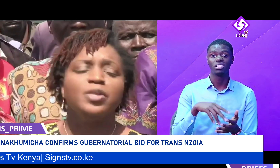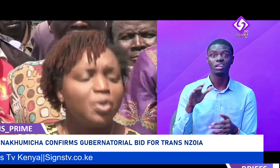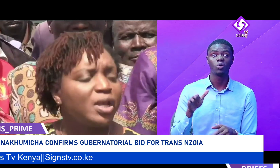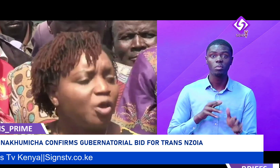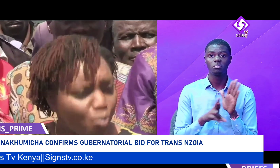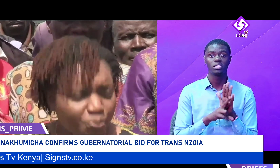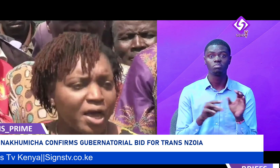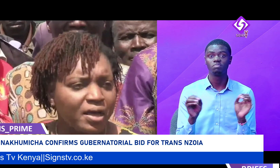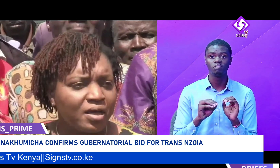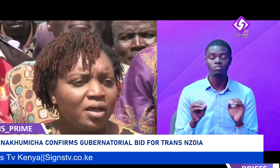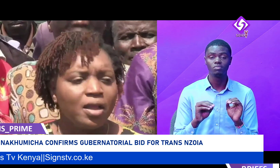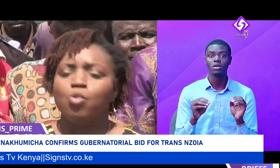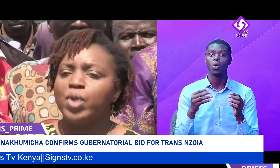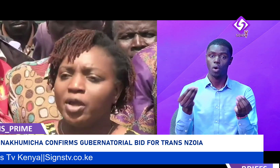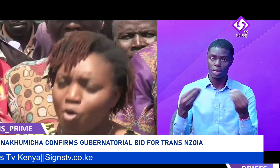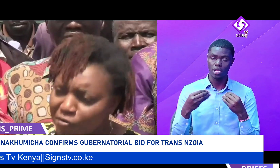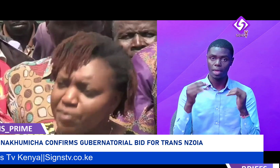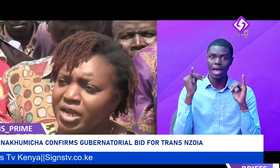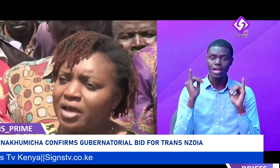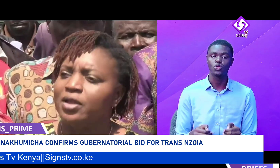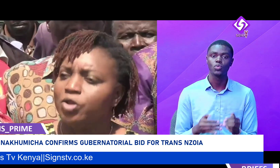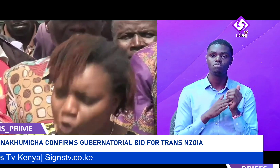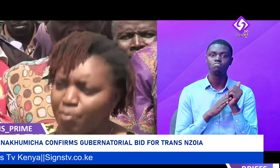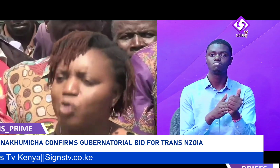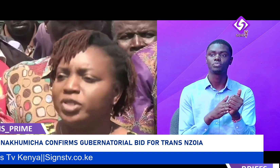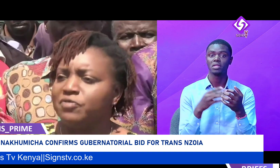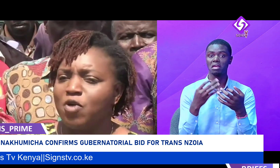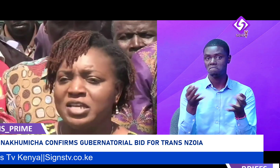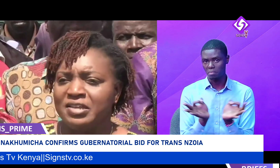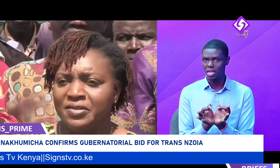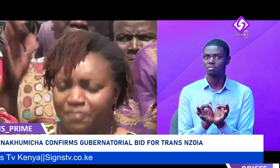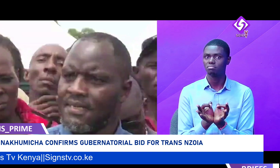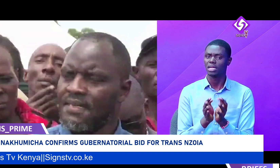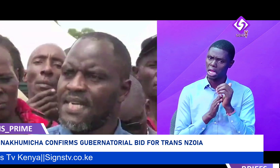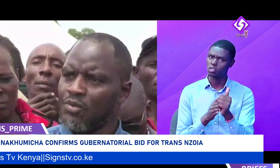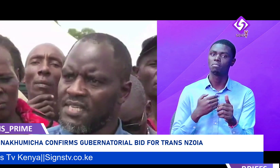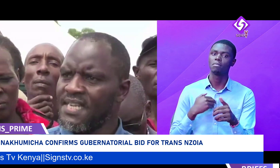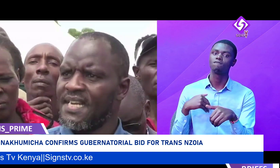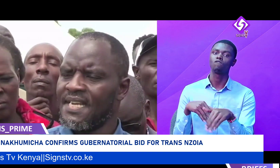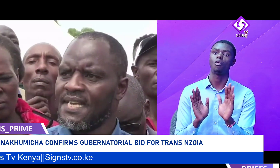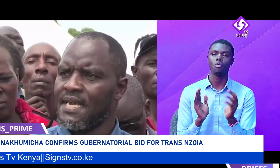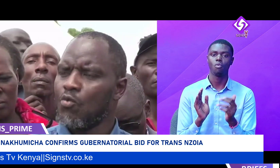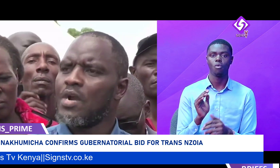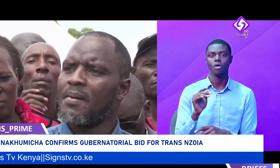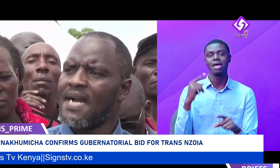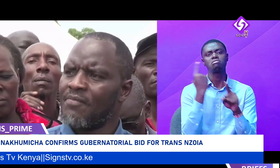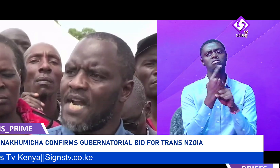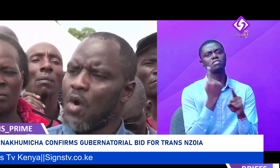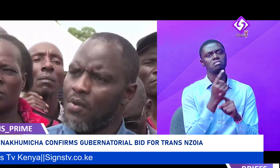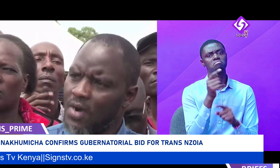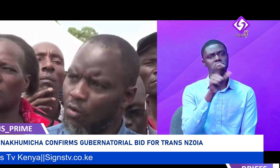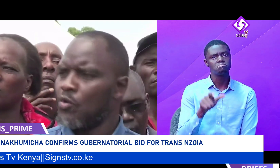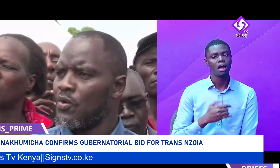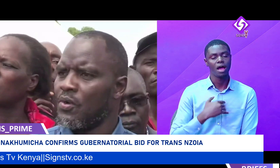Familia imenipa mwelekeo mpya, na huo mwelekeo wa familia ndio ambao nitafuata. Sehemu zingine kuna magavana